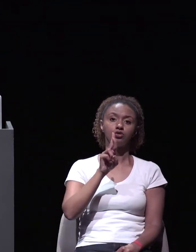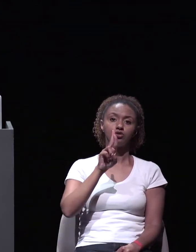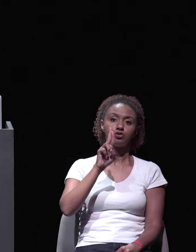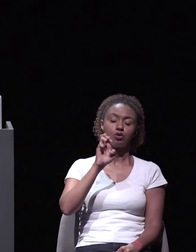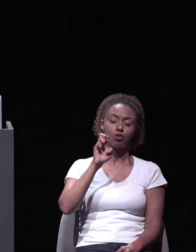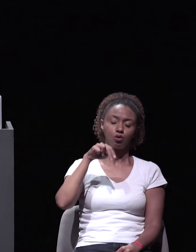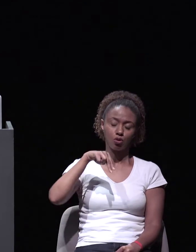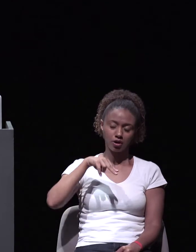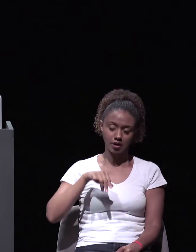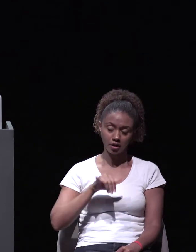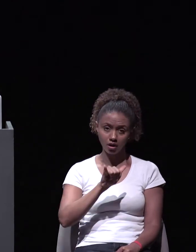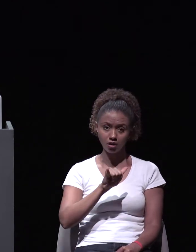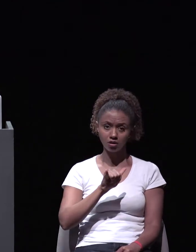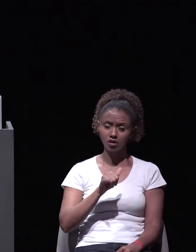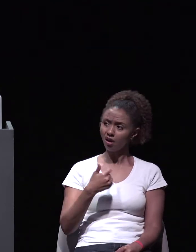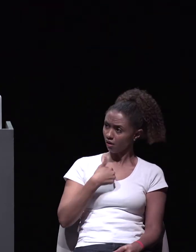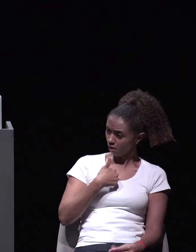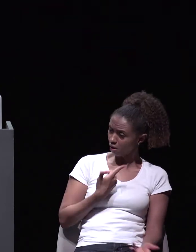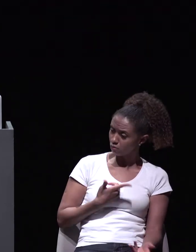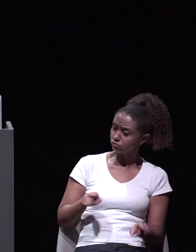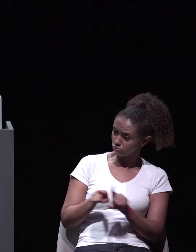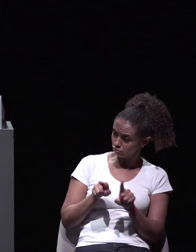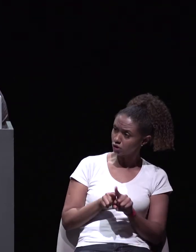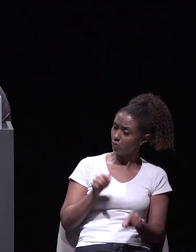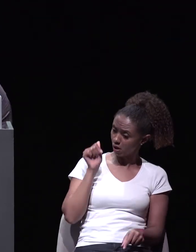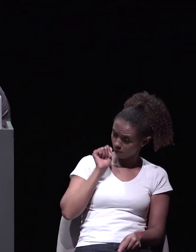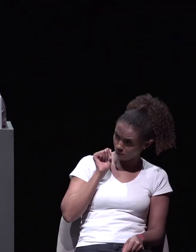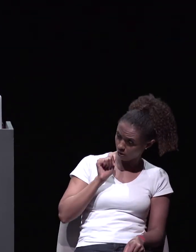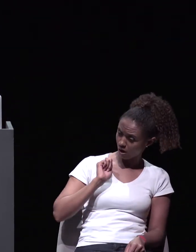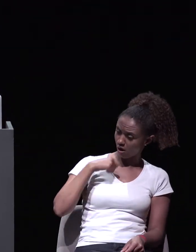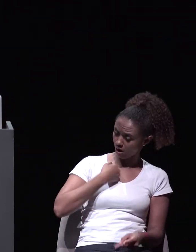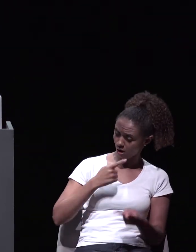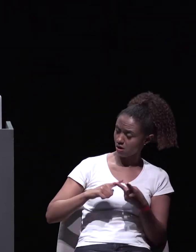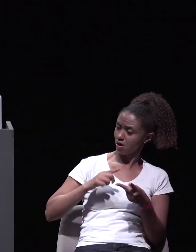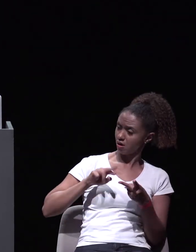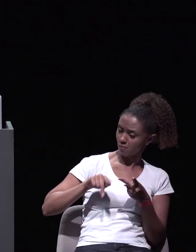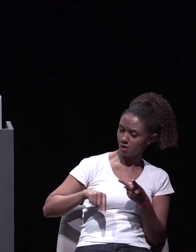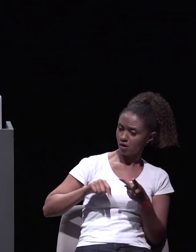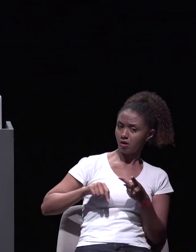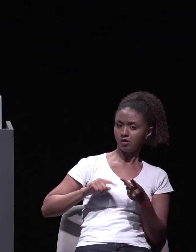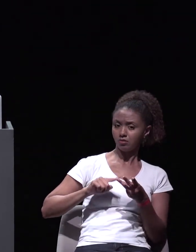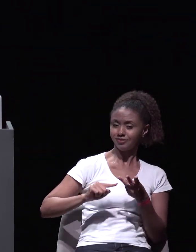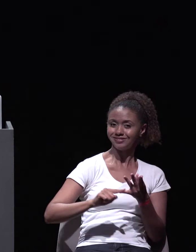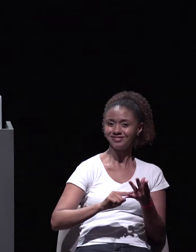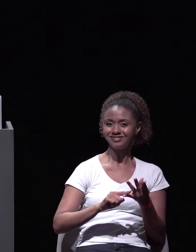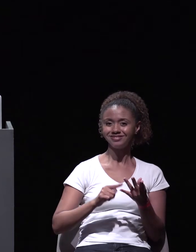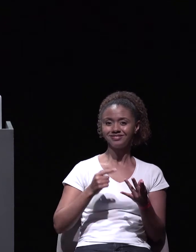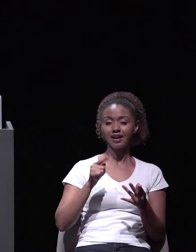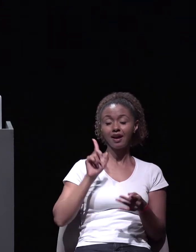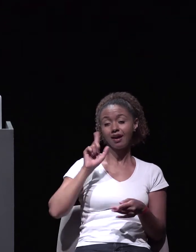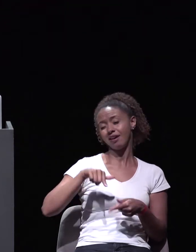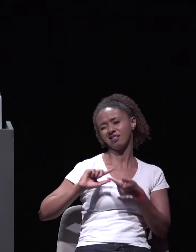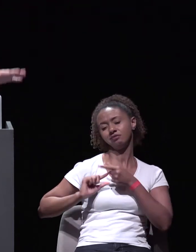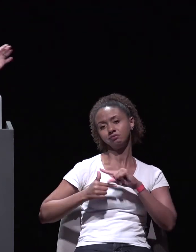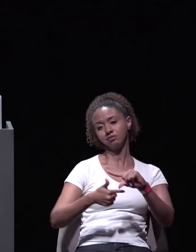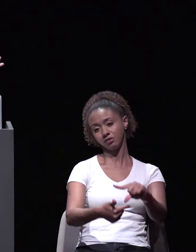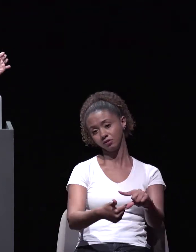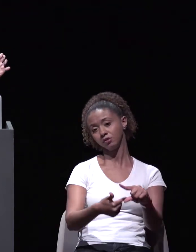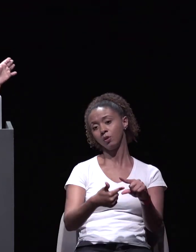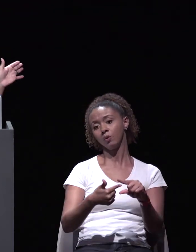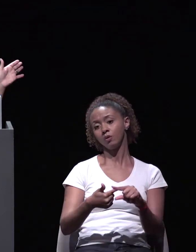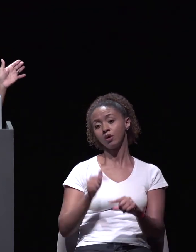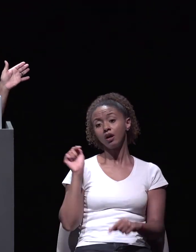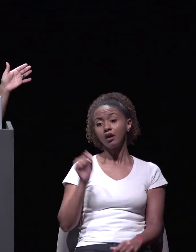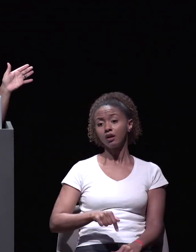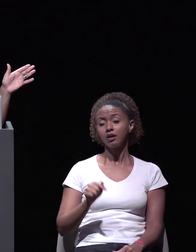vai dizer, e eu não sou uma mulher ou uma irmã. Enfim, é uma formulação que está nessa tradição. E aqui a gente está